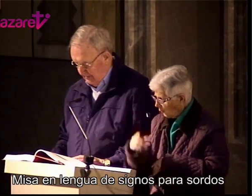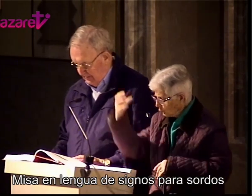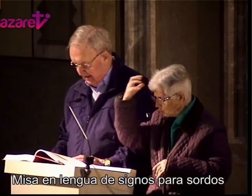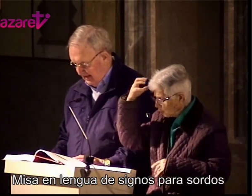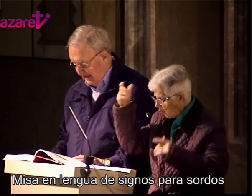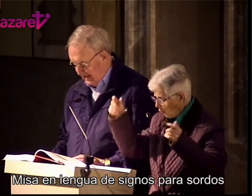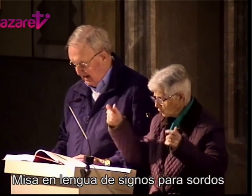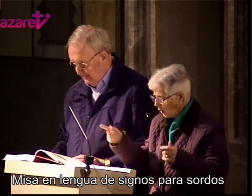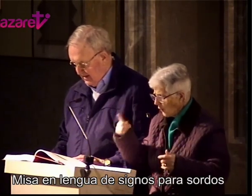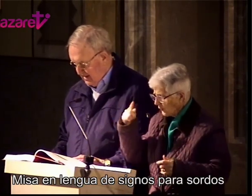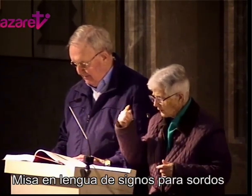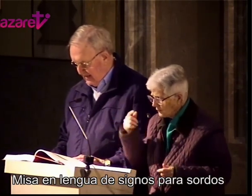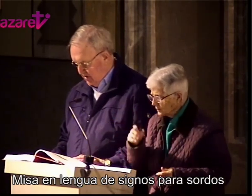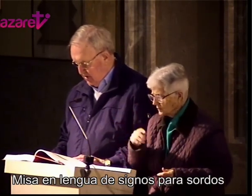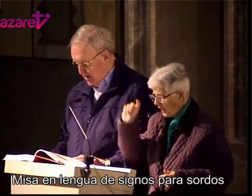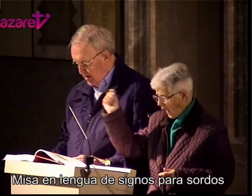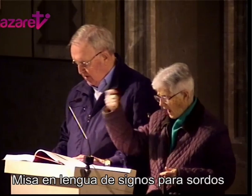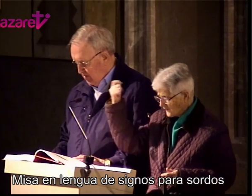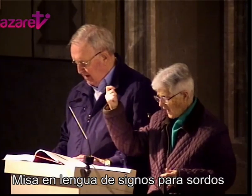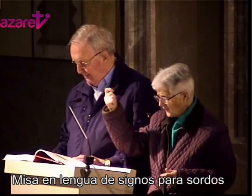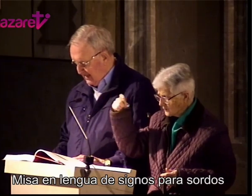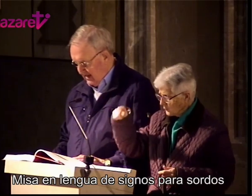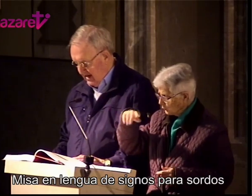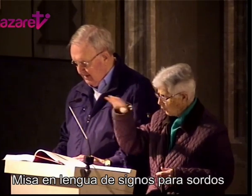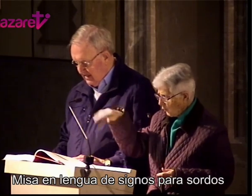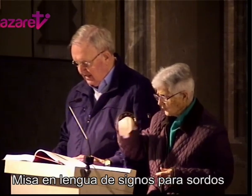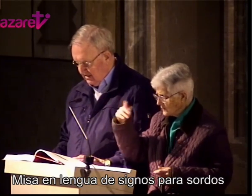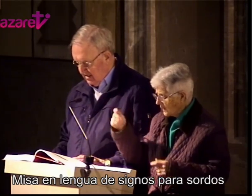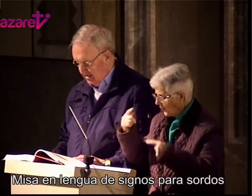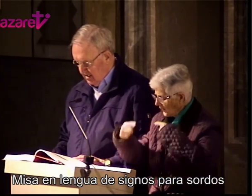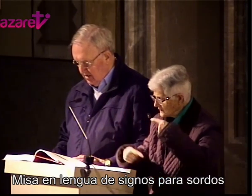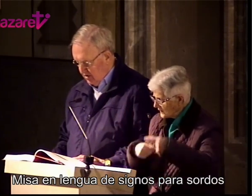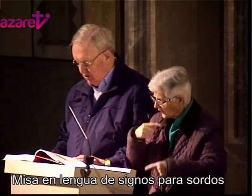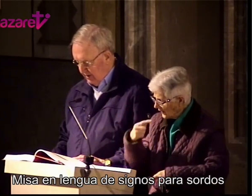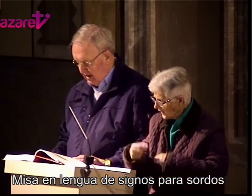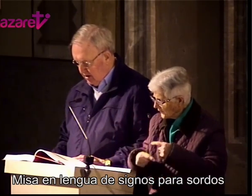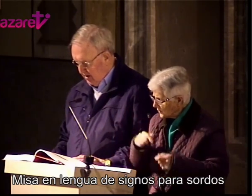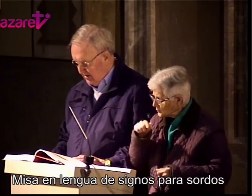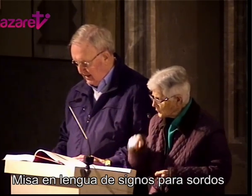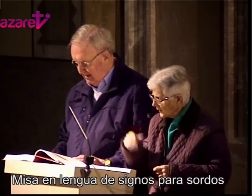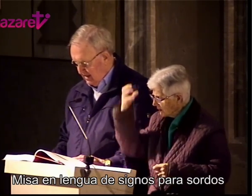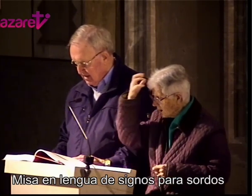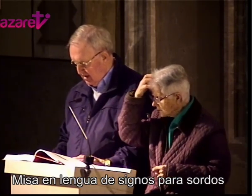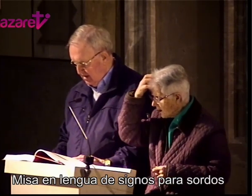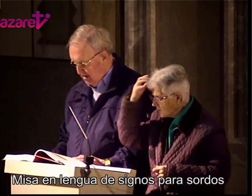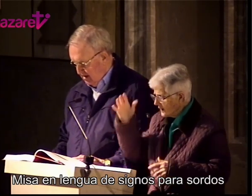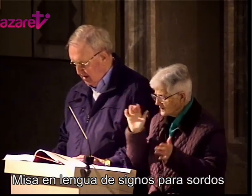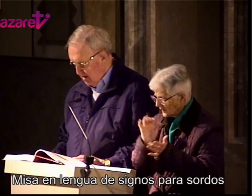Para dilatar el principado con una paz sin límites sobre el trono de David y sobre